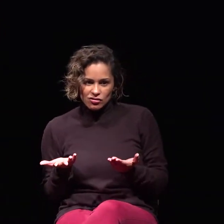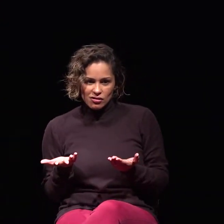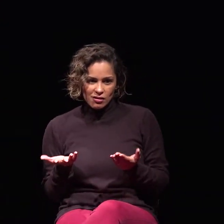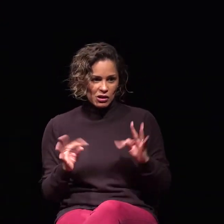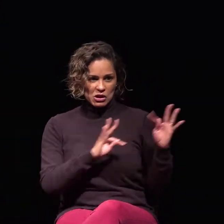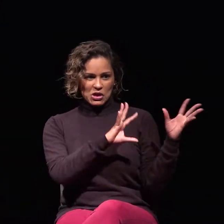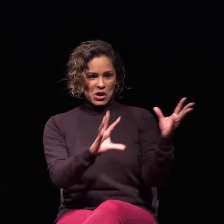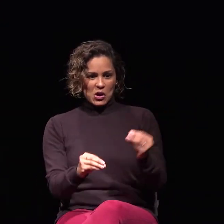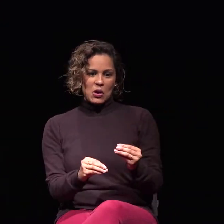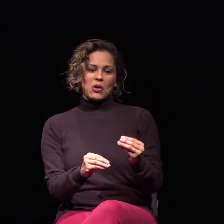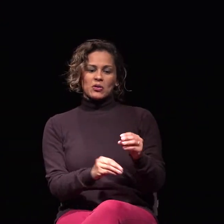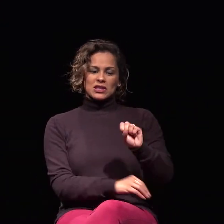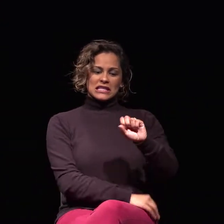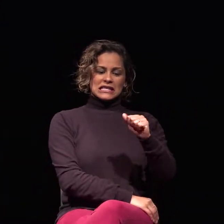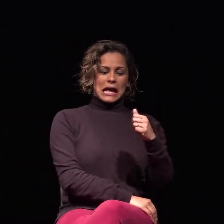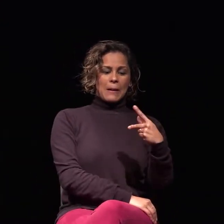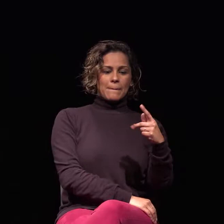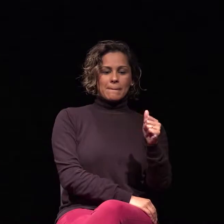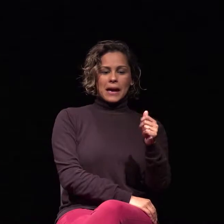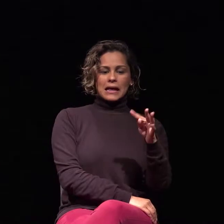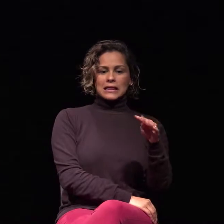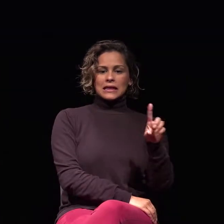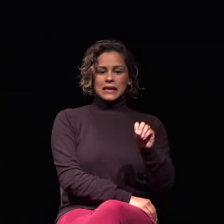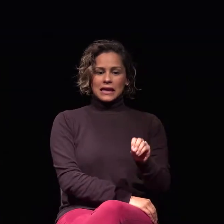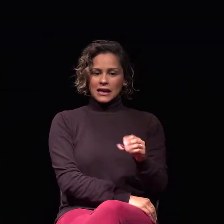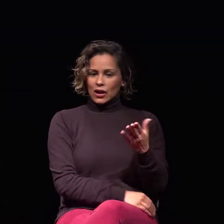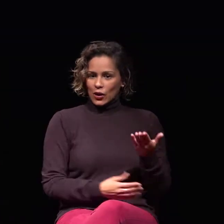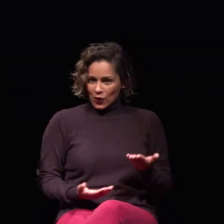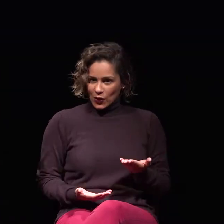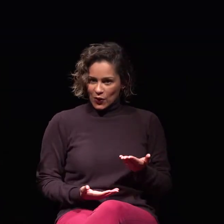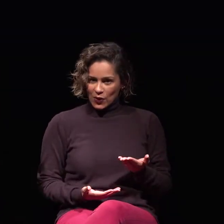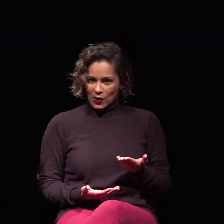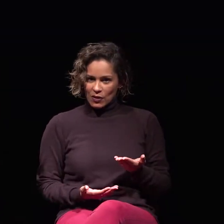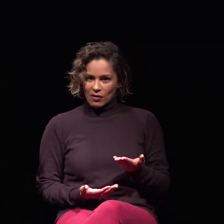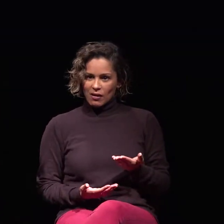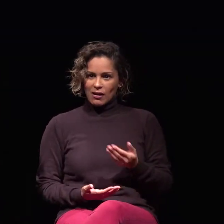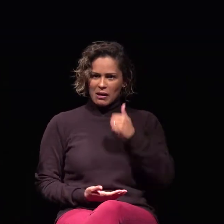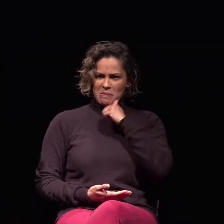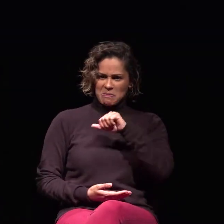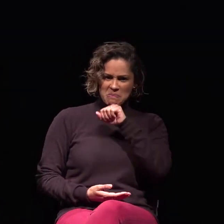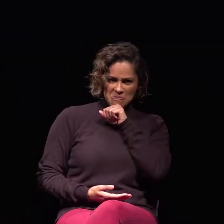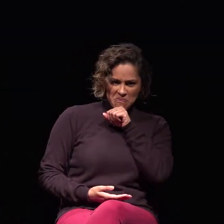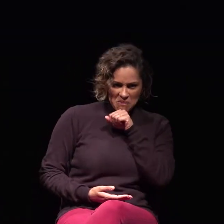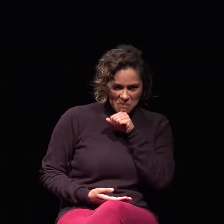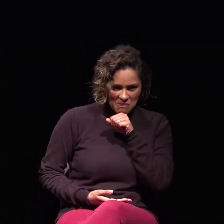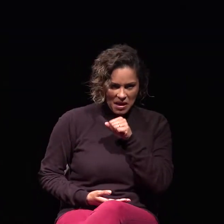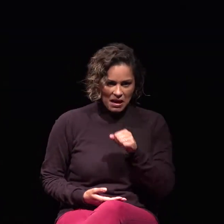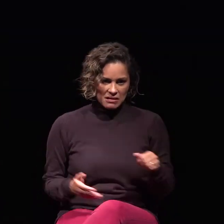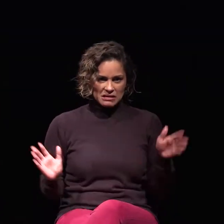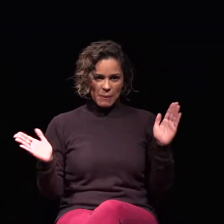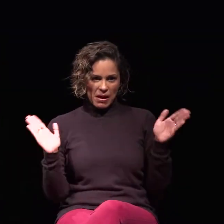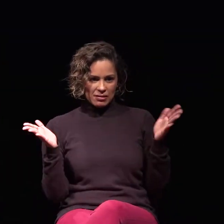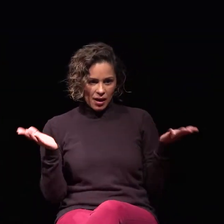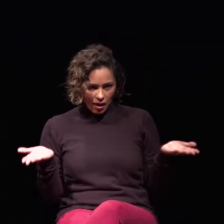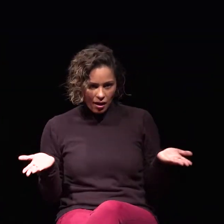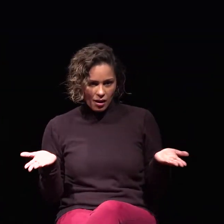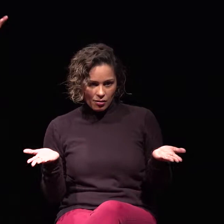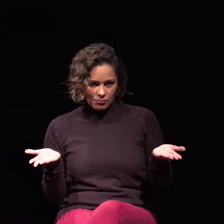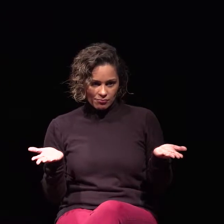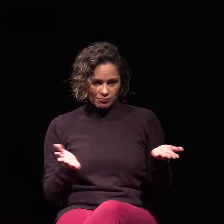éramos sapatonas, nós éramos mães desnaturadas, nós éramos umas vadias que